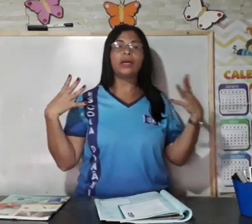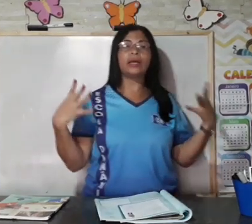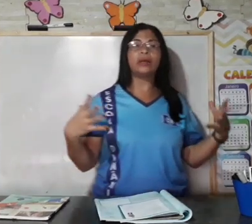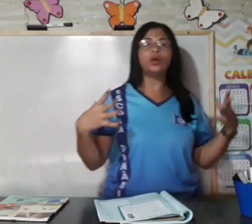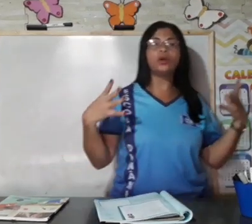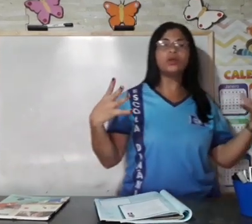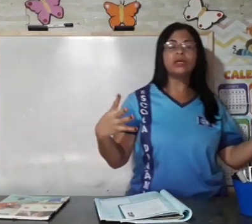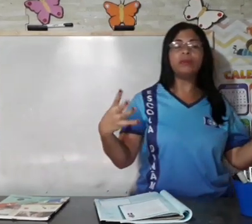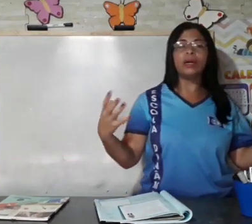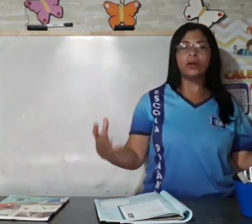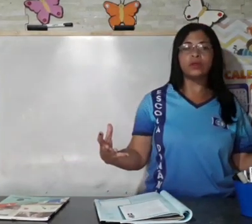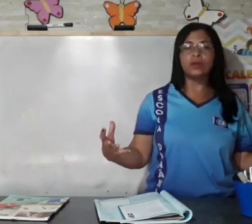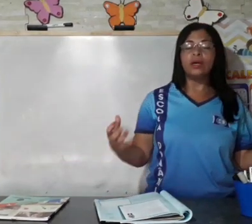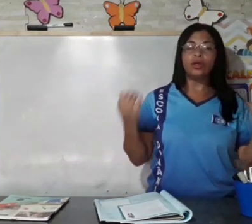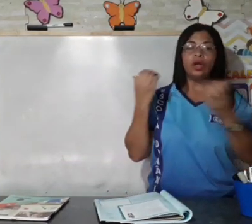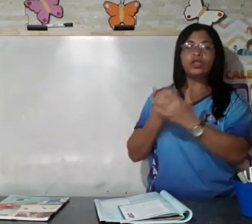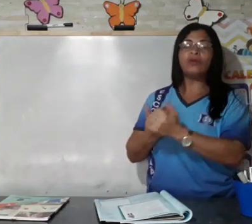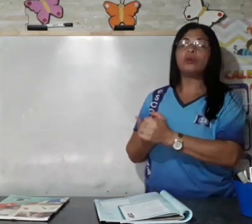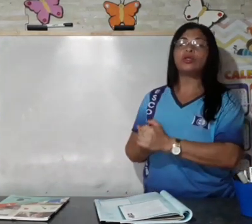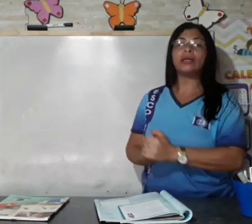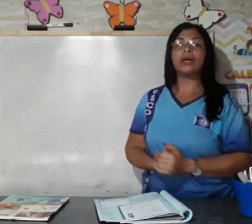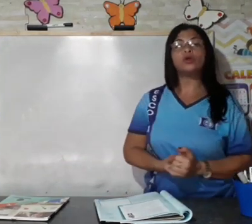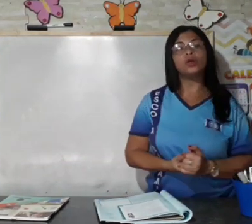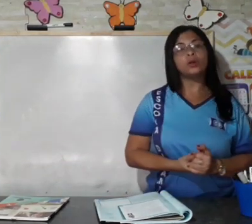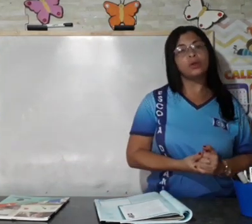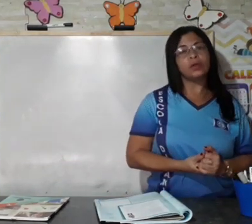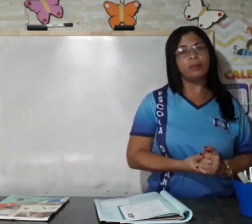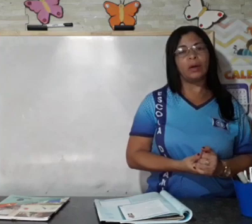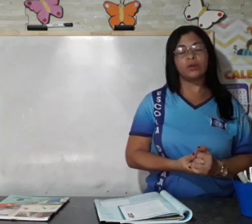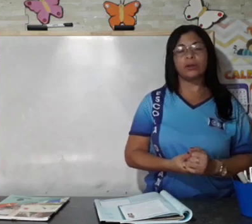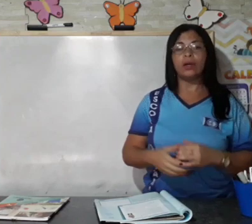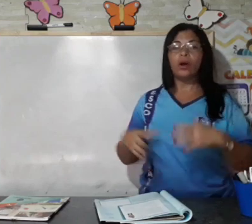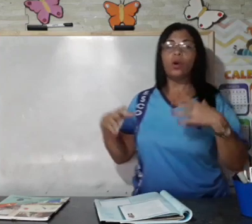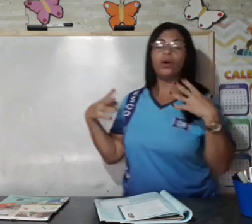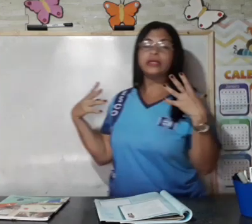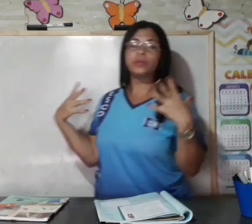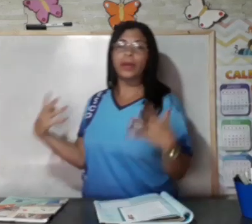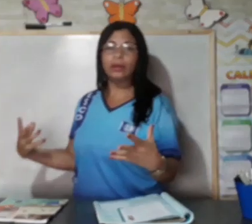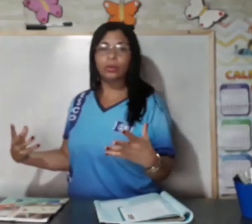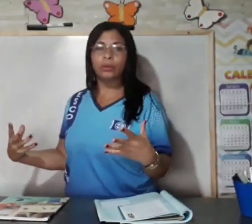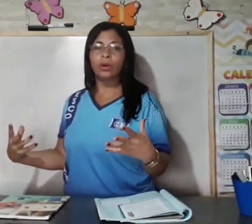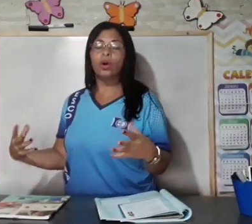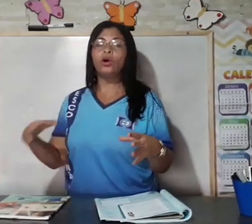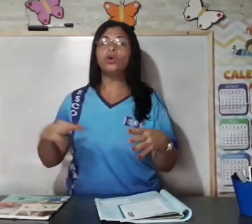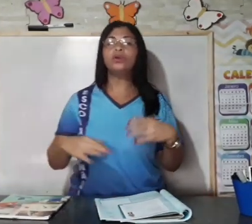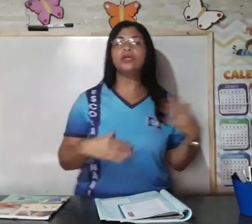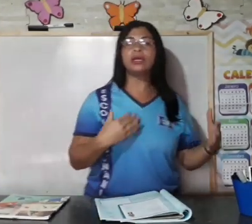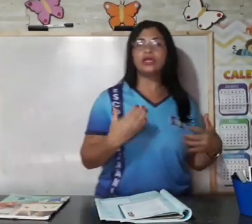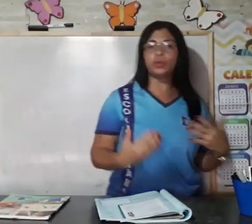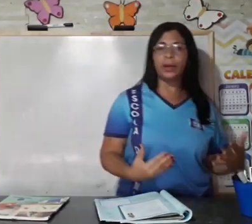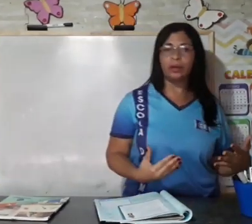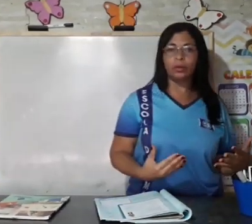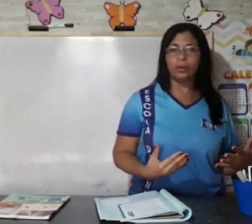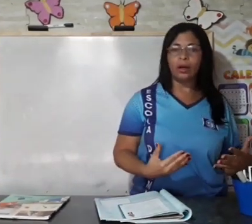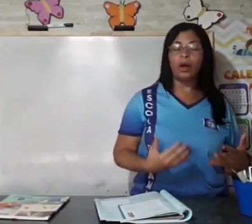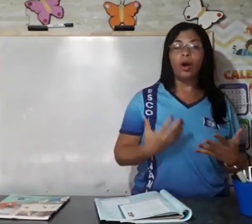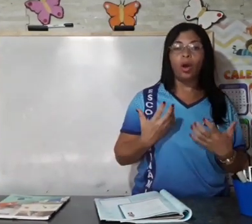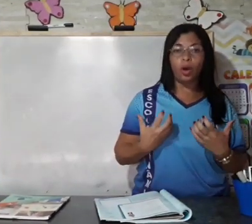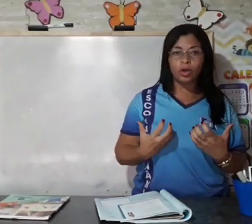tratar nossos irmãos? Nós devemos tratar os nossos irmãos com respeito ou com desrespeito? Lógico